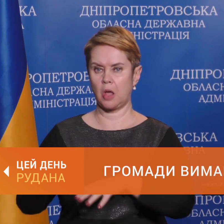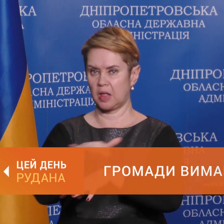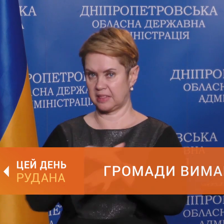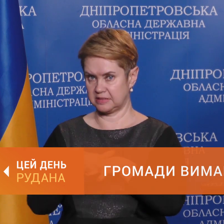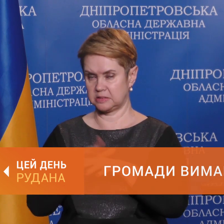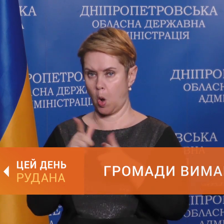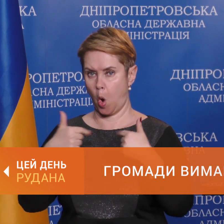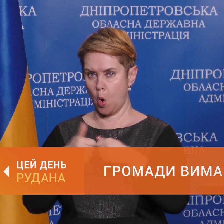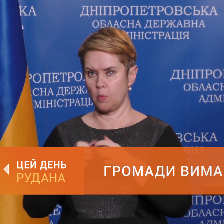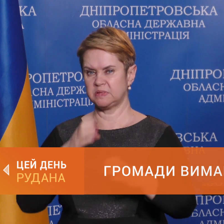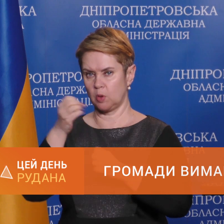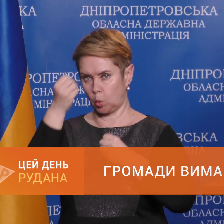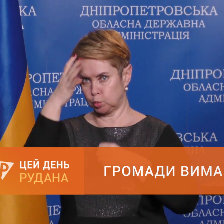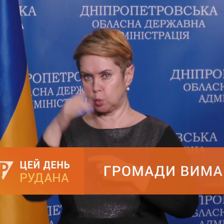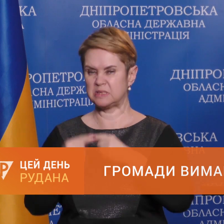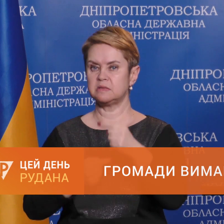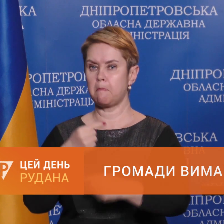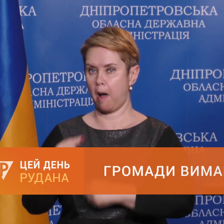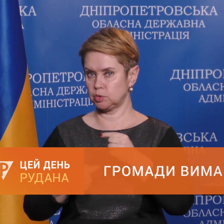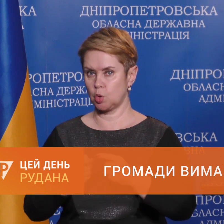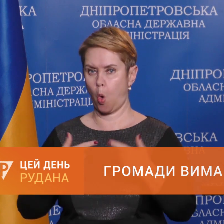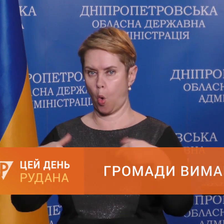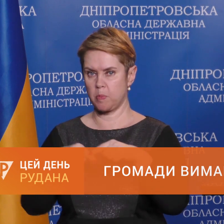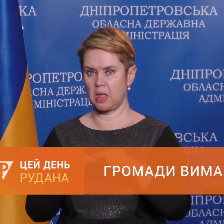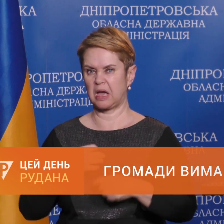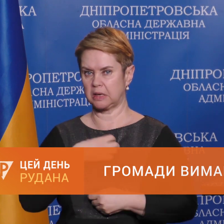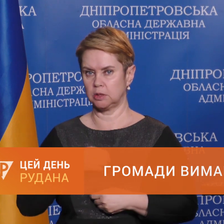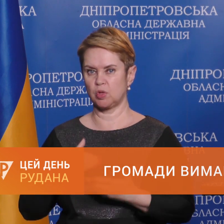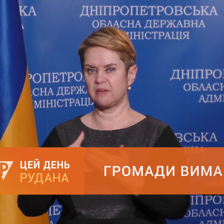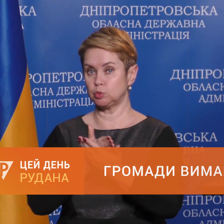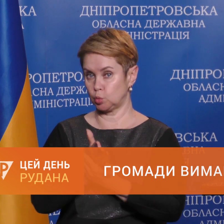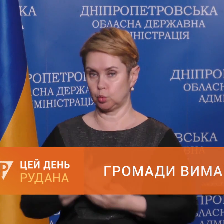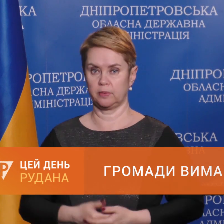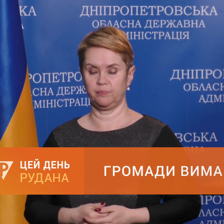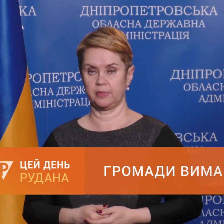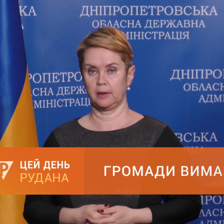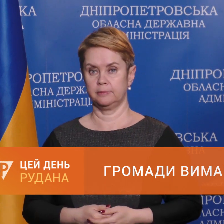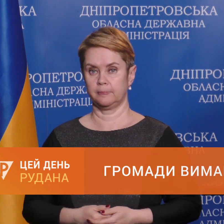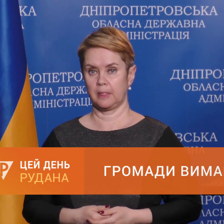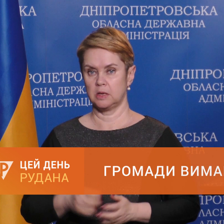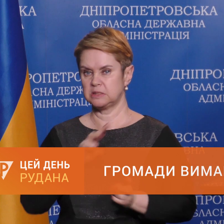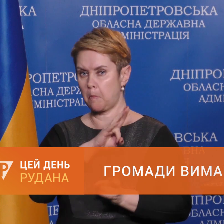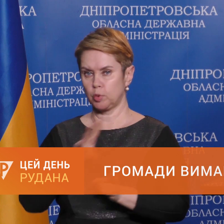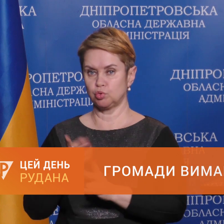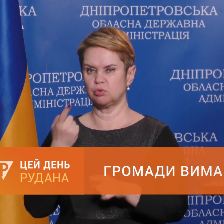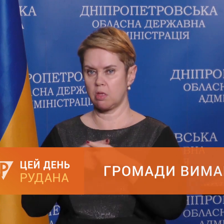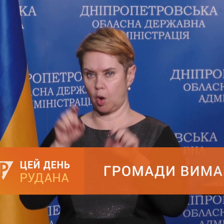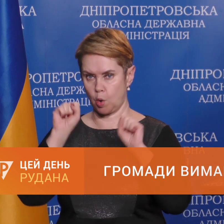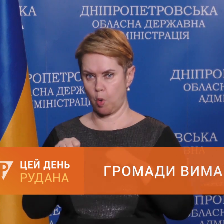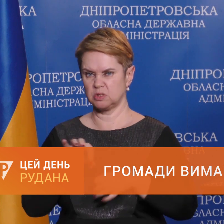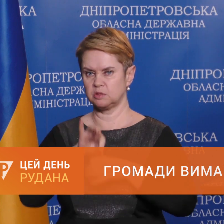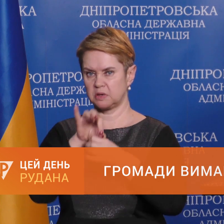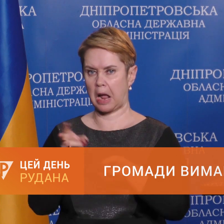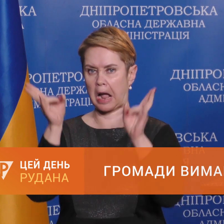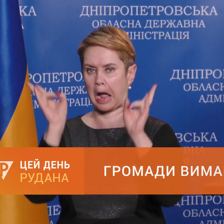населення, об'єктів світової культурної спадщини, об'єктів критичної інфраструктури, за пошкодження яких може